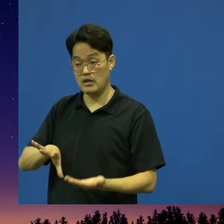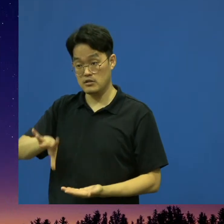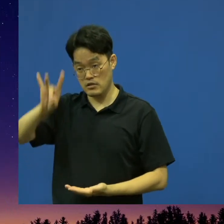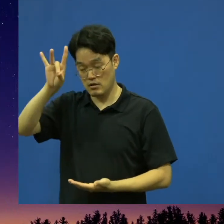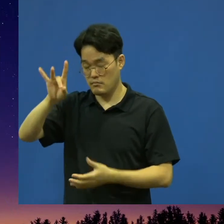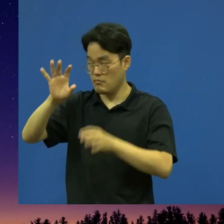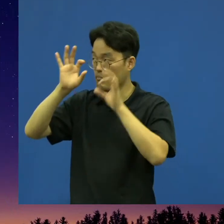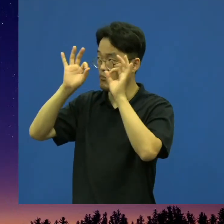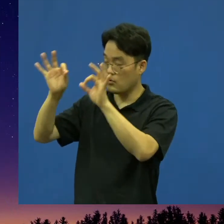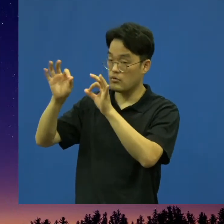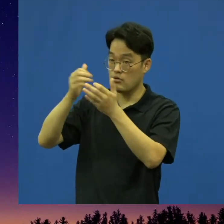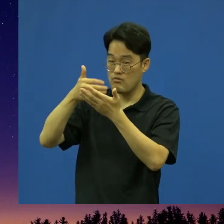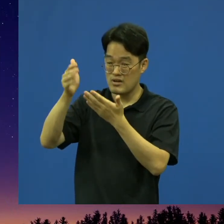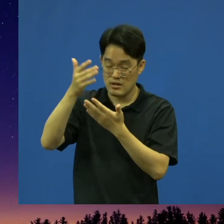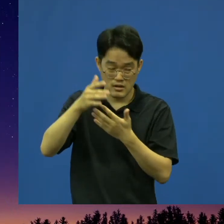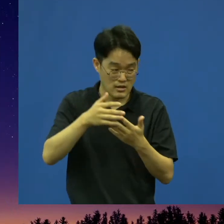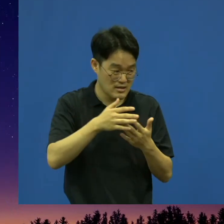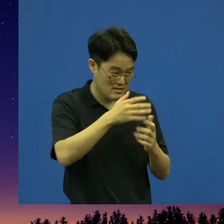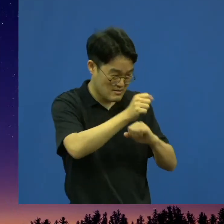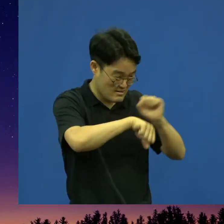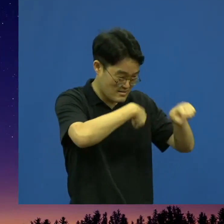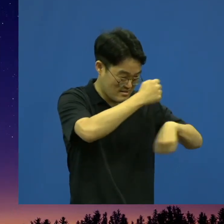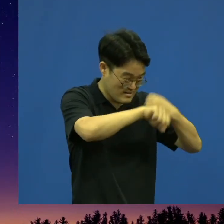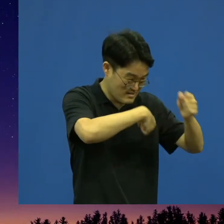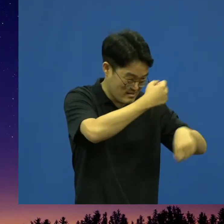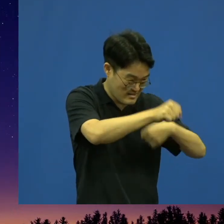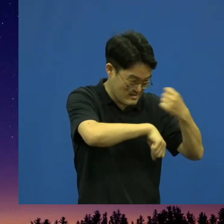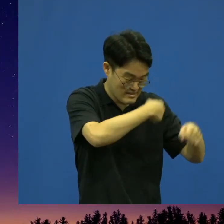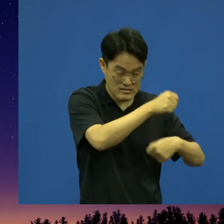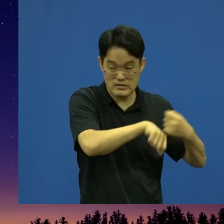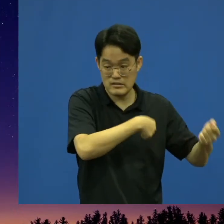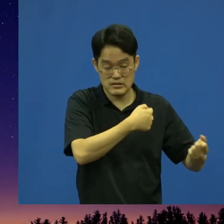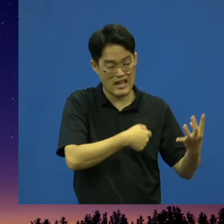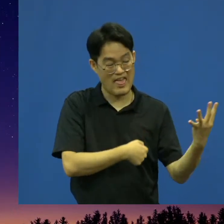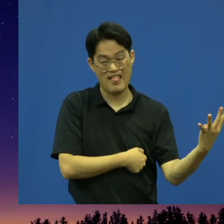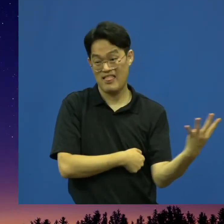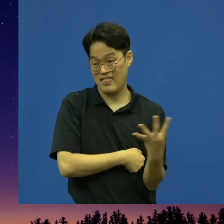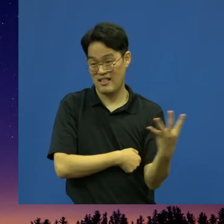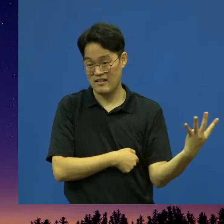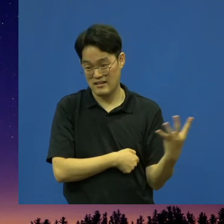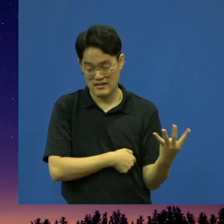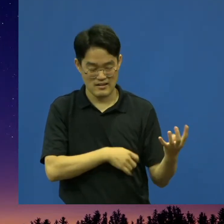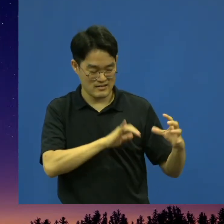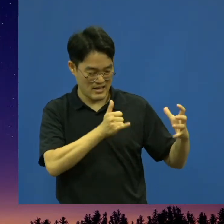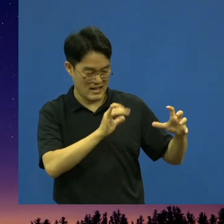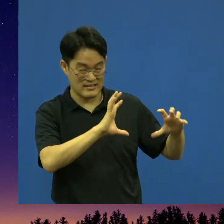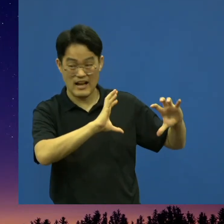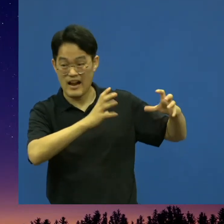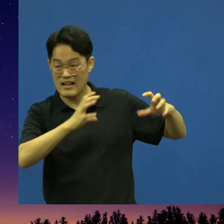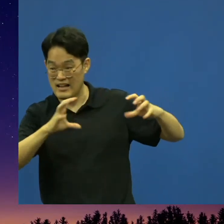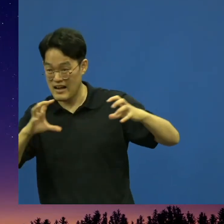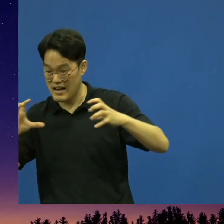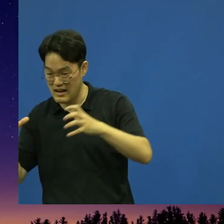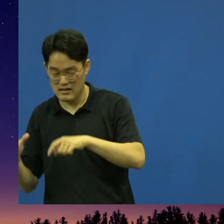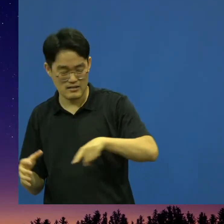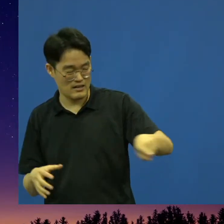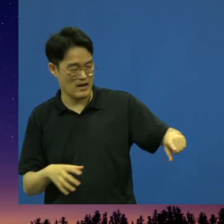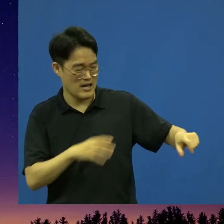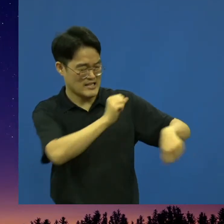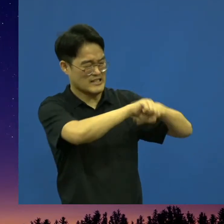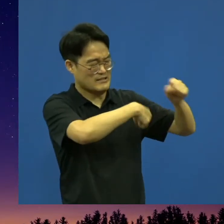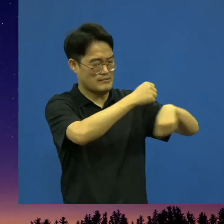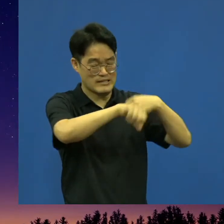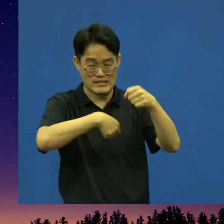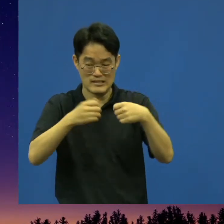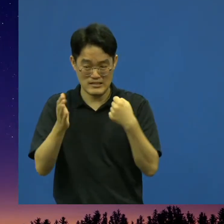뭐였지요? 짐승들이 득실거렸어요. 여러분, 세상 나라가 다 짐승이어서